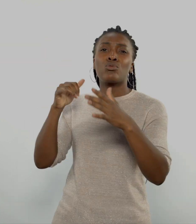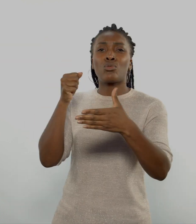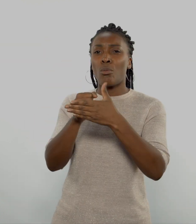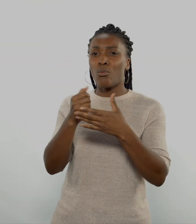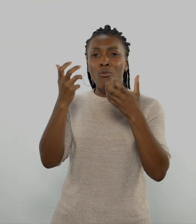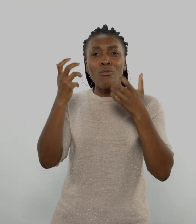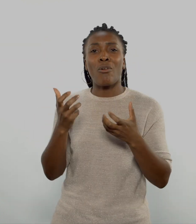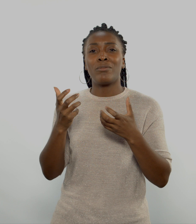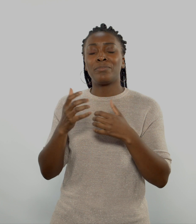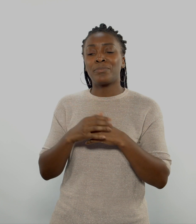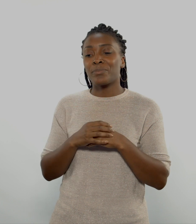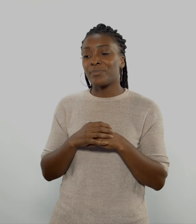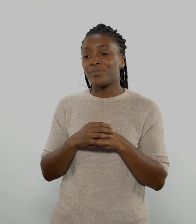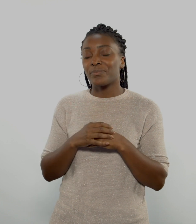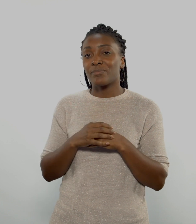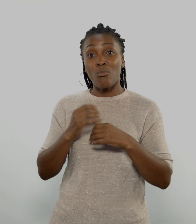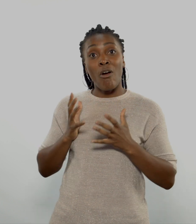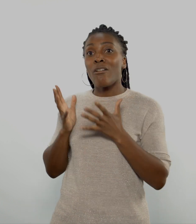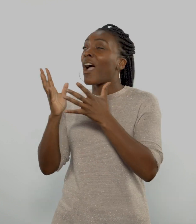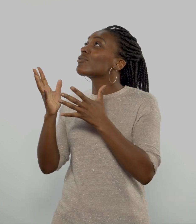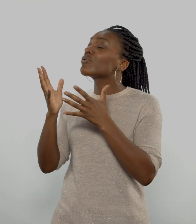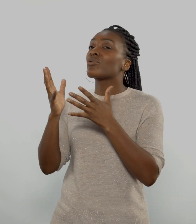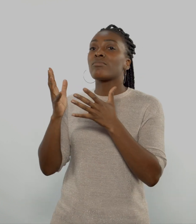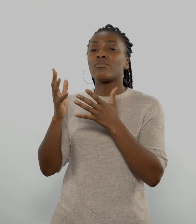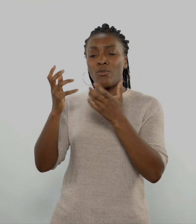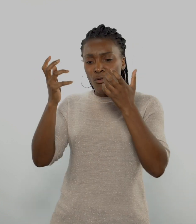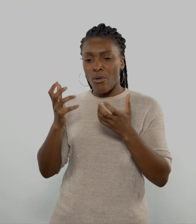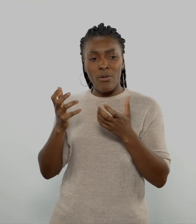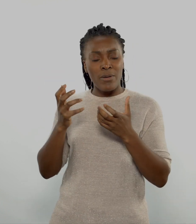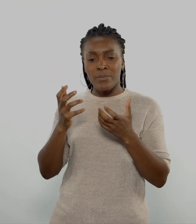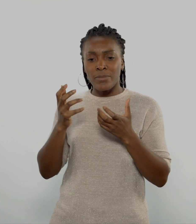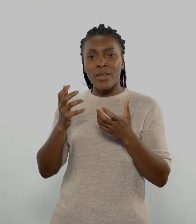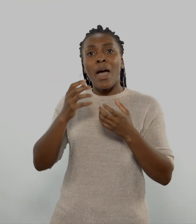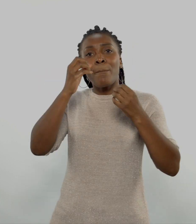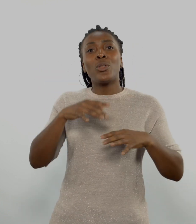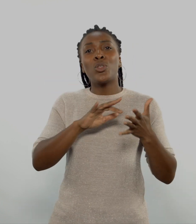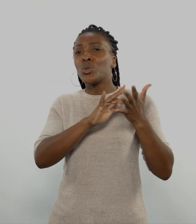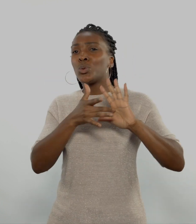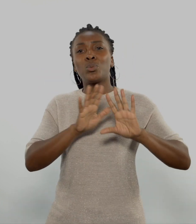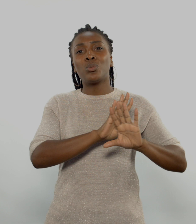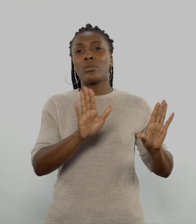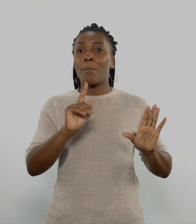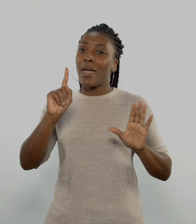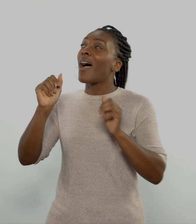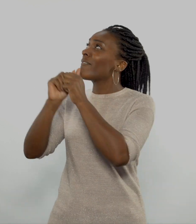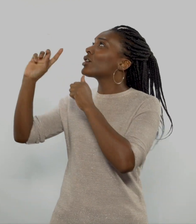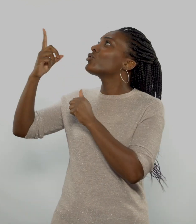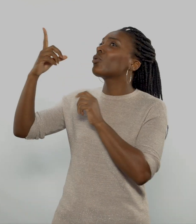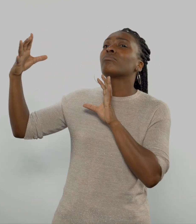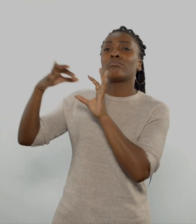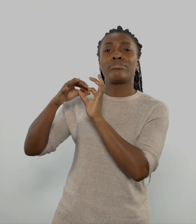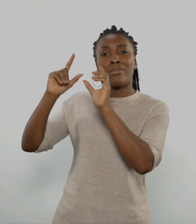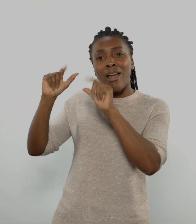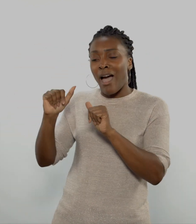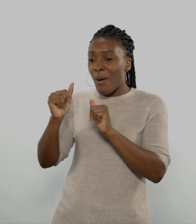pris mon engagement, j'ai pensé tout abandonner. Je me suis dit je vais pas continuer, mais avec Dieu, je me suis dit tout va bien se passer, tout